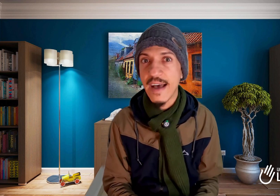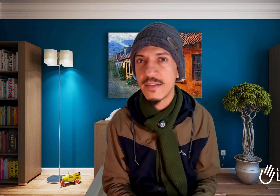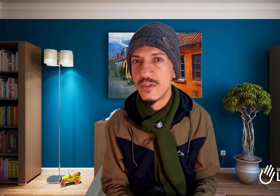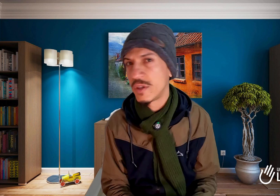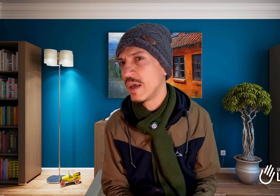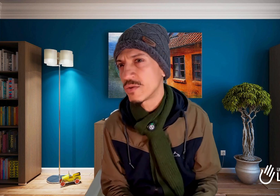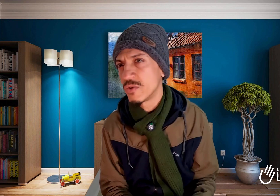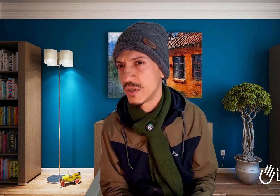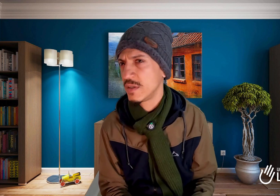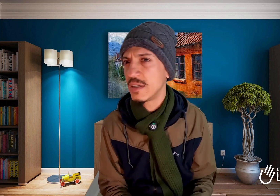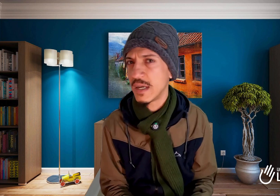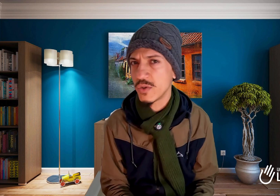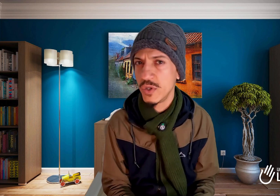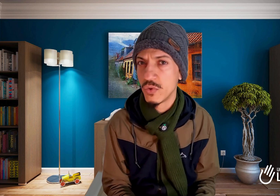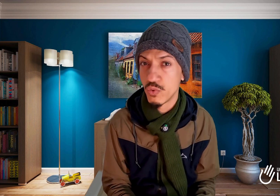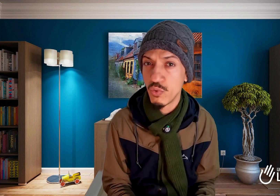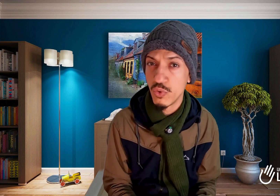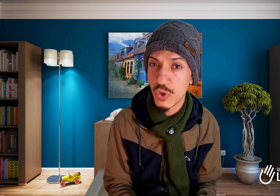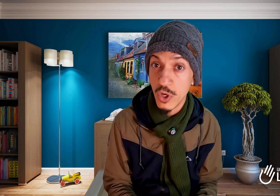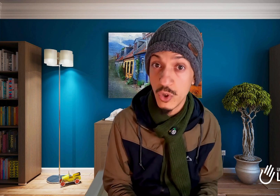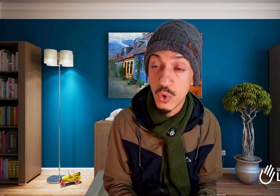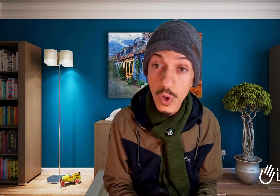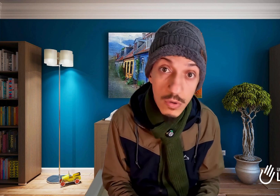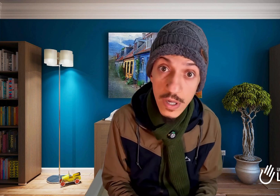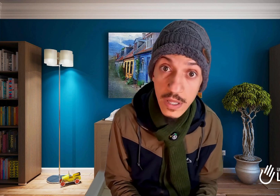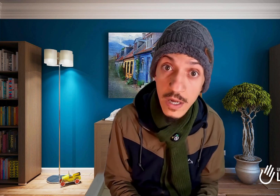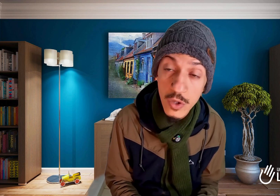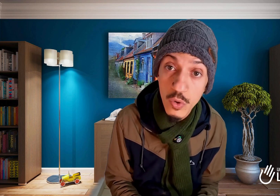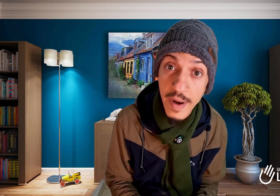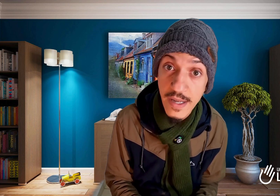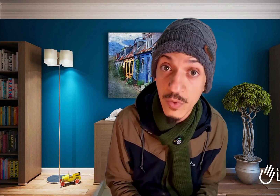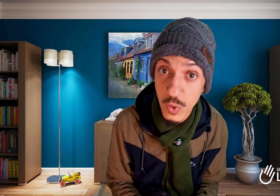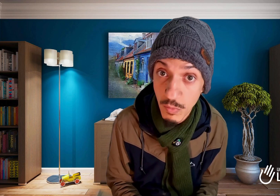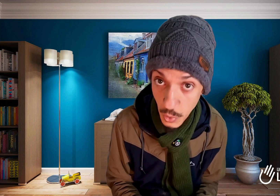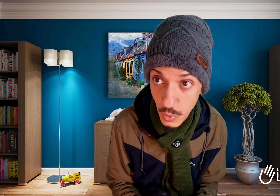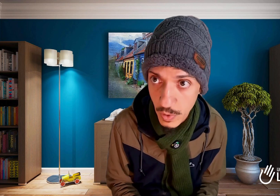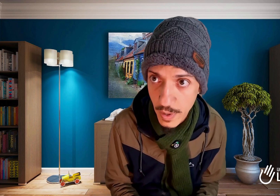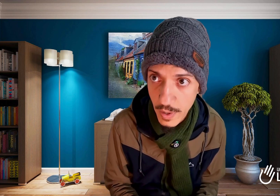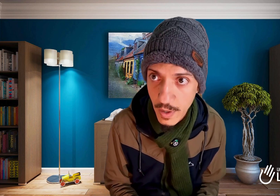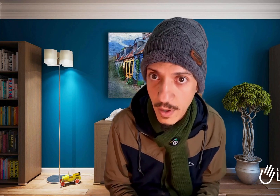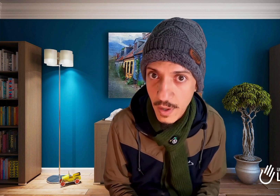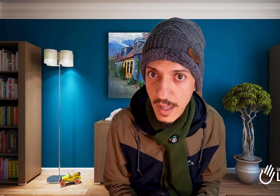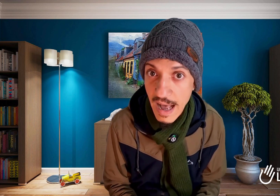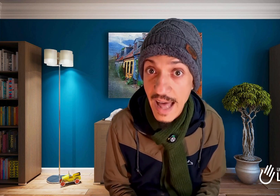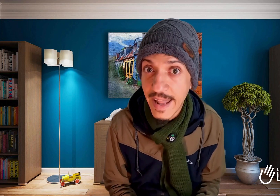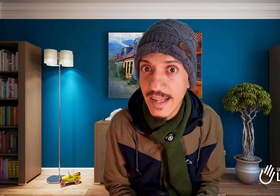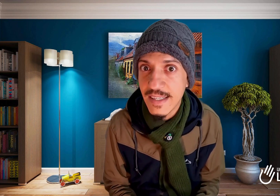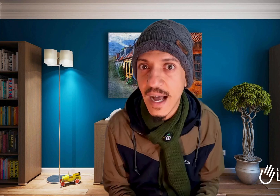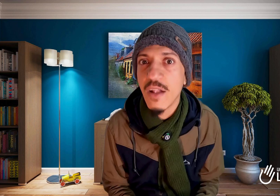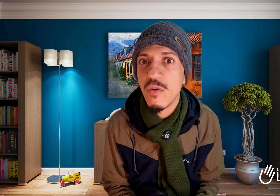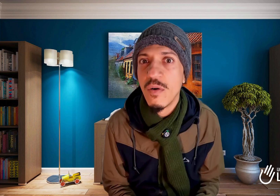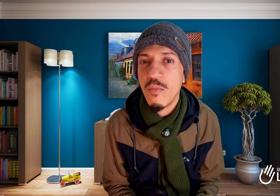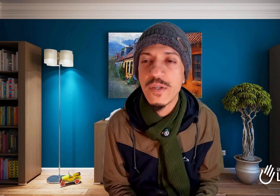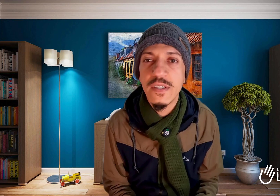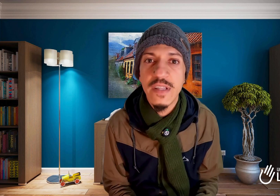de textos, de sinalizações dos surdos, de todo o canto do Brasil e do mundo, analisado por sistemas